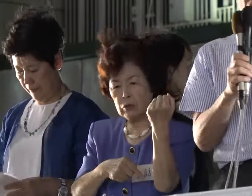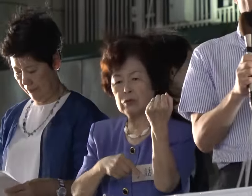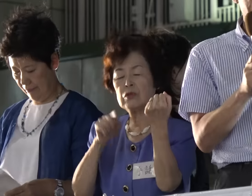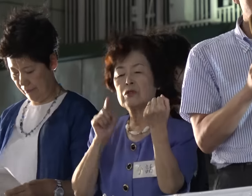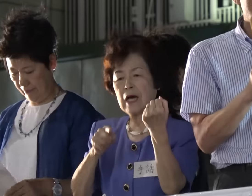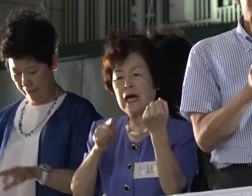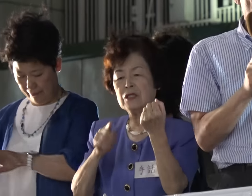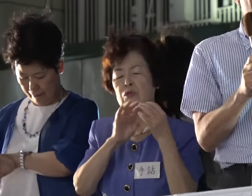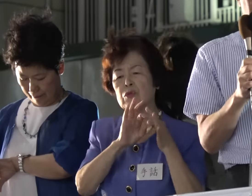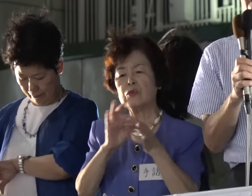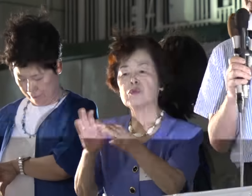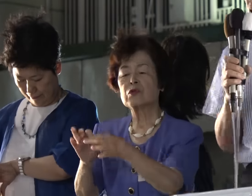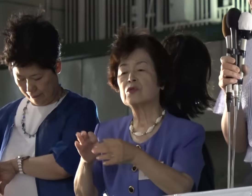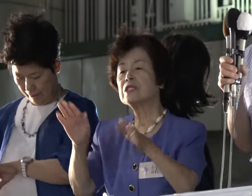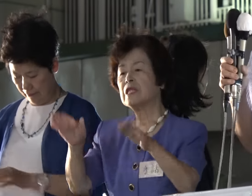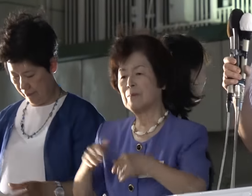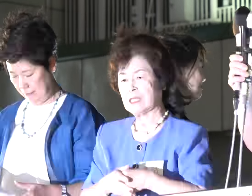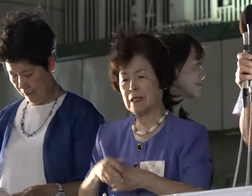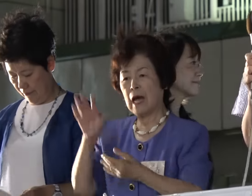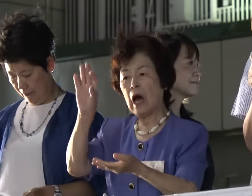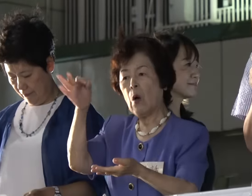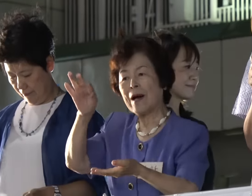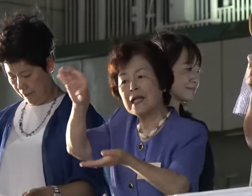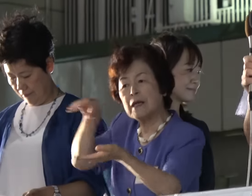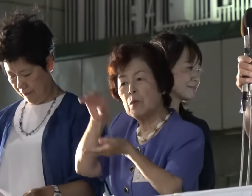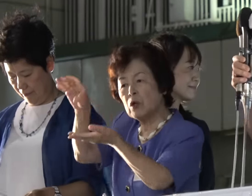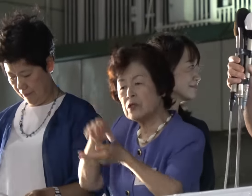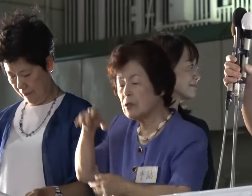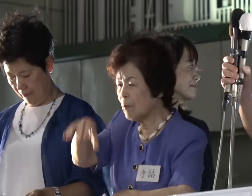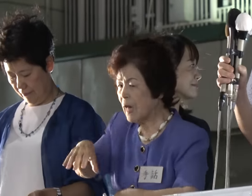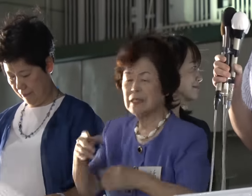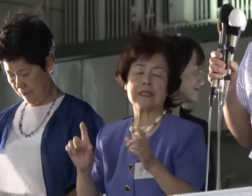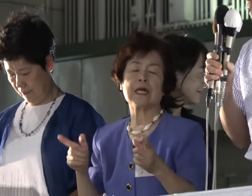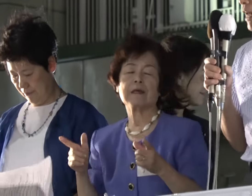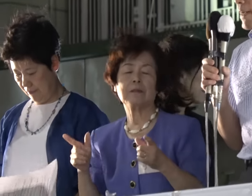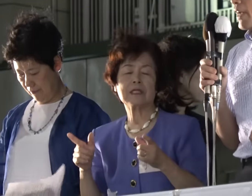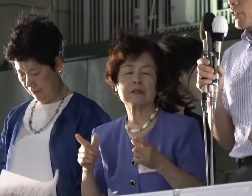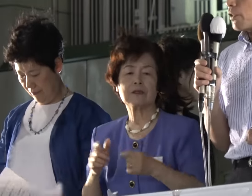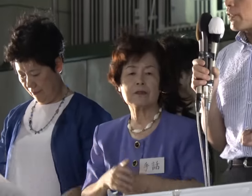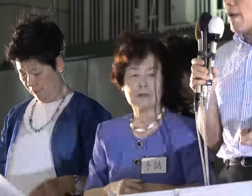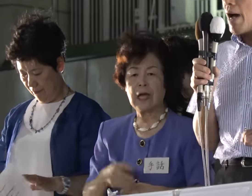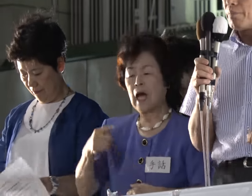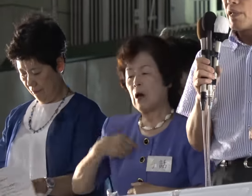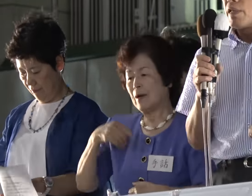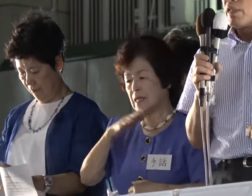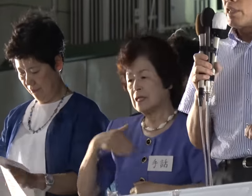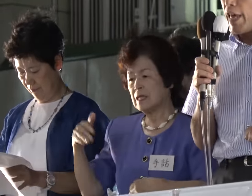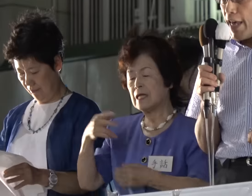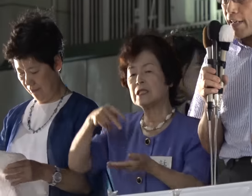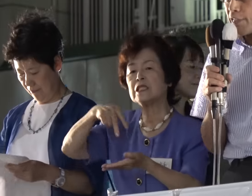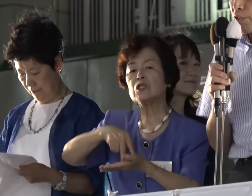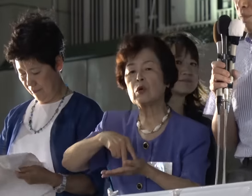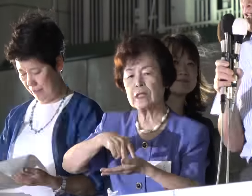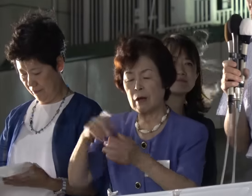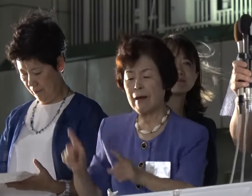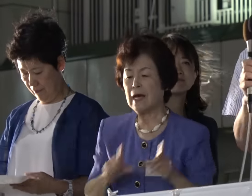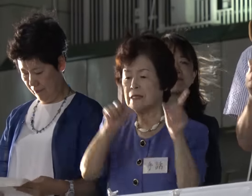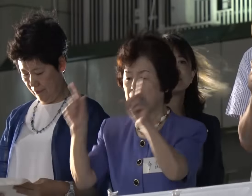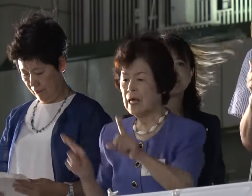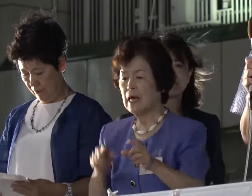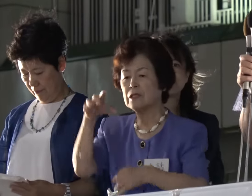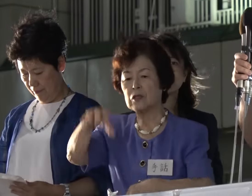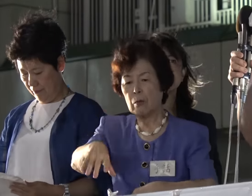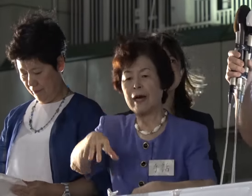ある場所か、金儲けをする場所か。いや違います。我々にとっては生活の場所です